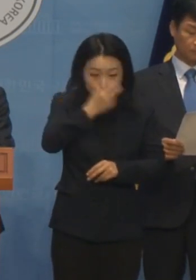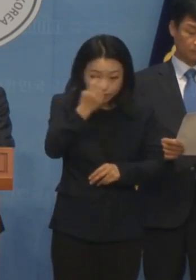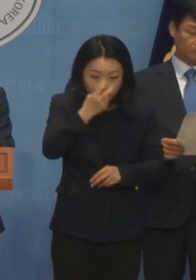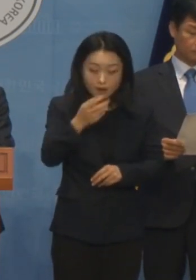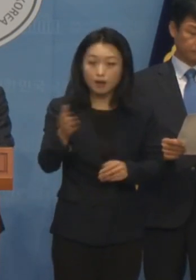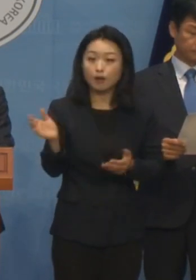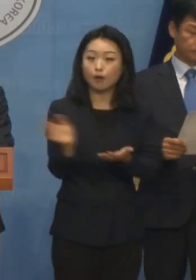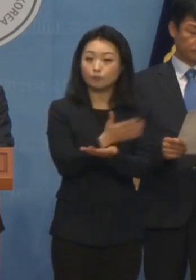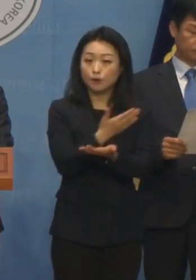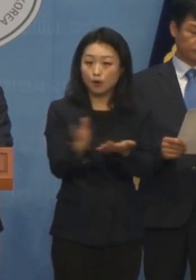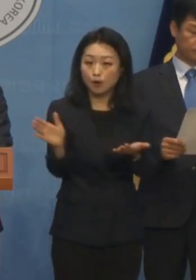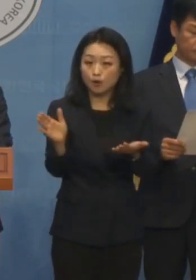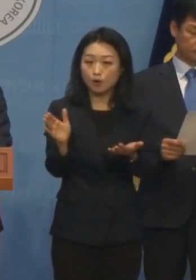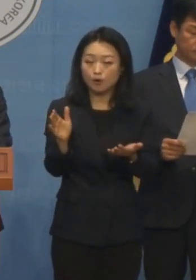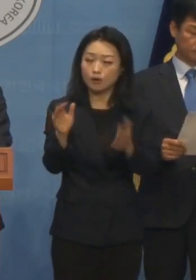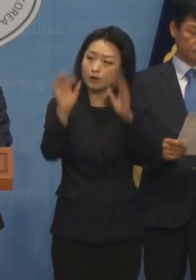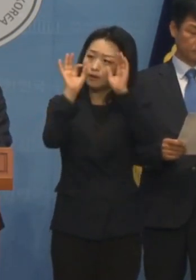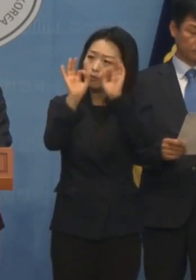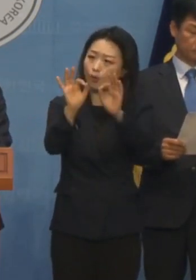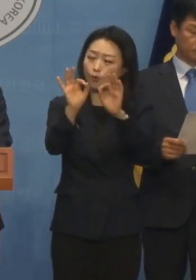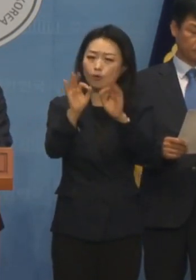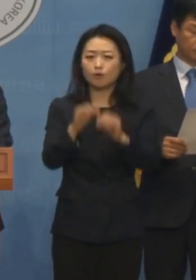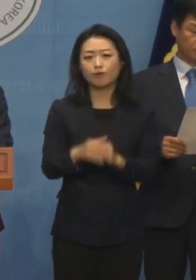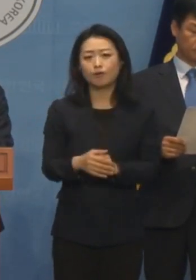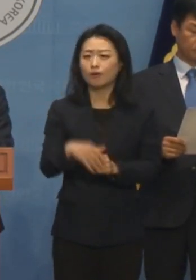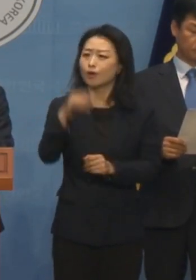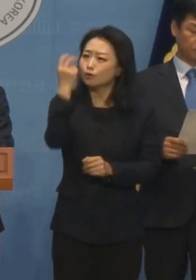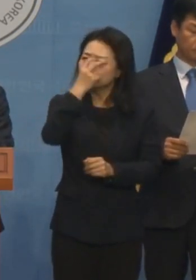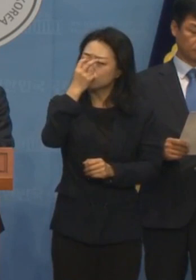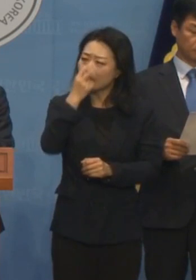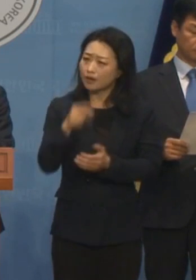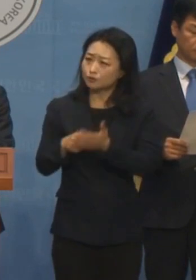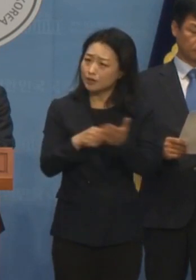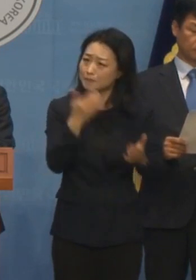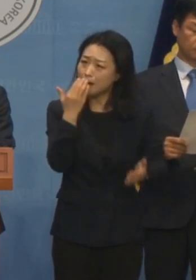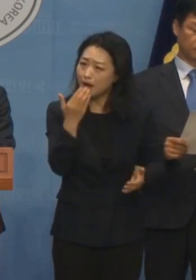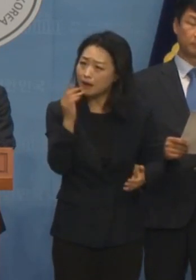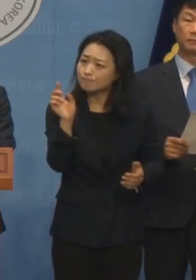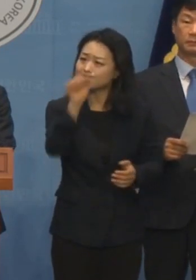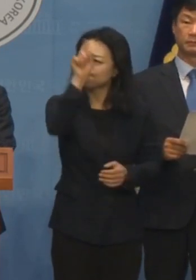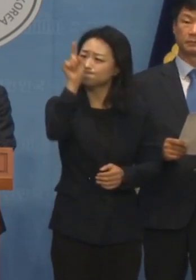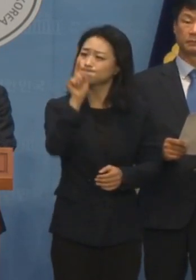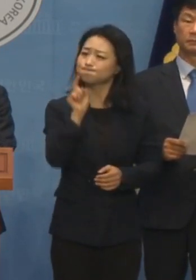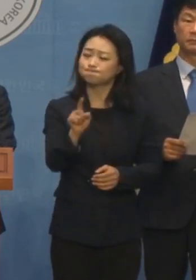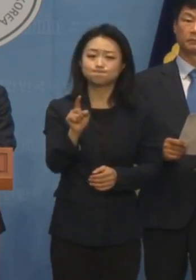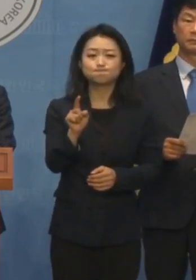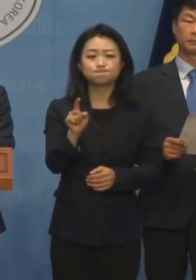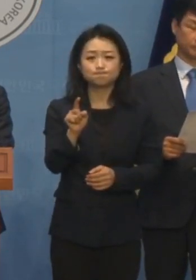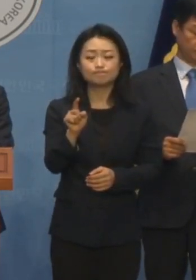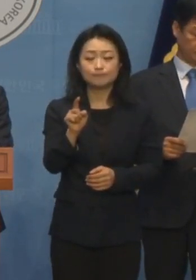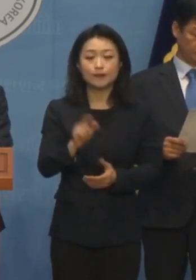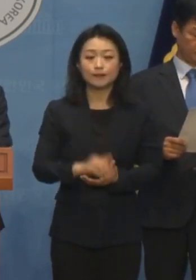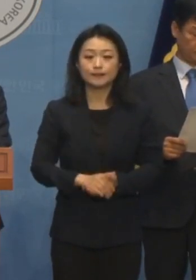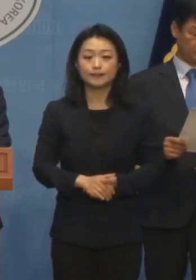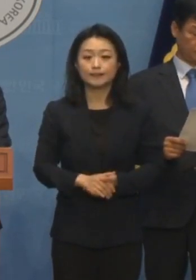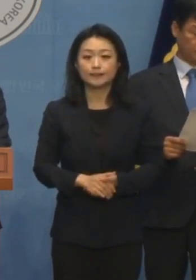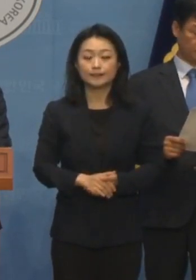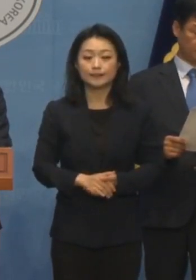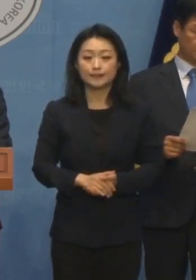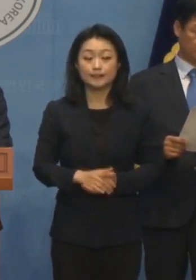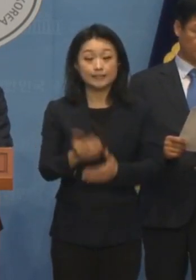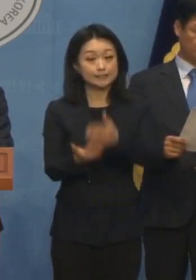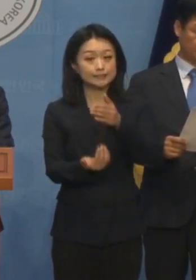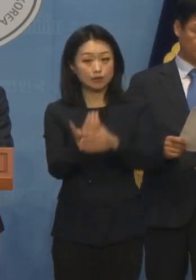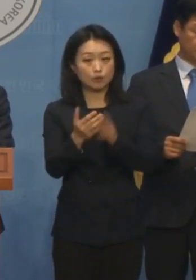않는 상황을 지켜보며 과연 수사 의지가 있는지를 의구심을 갖게 됩니다. 이